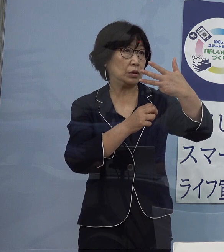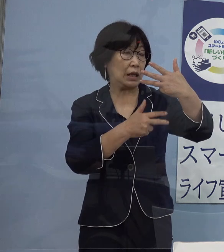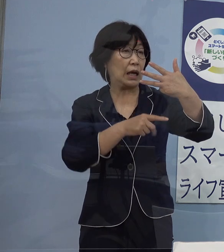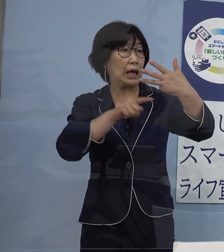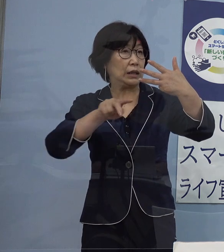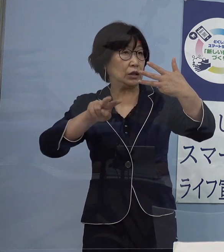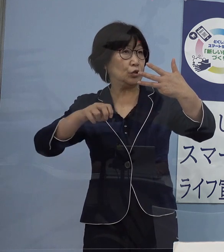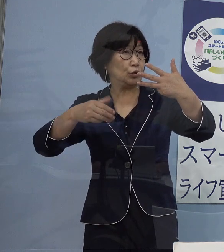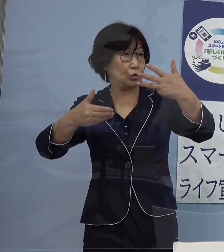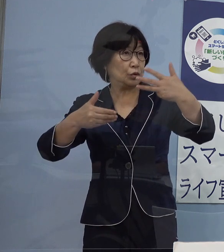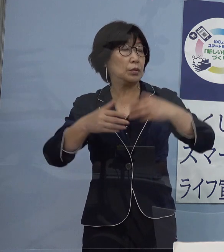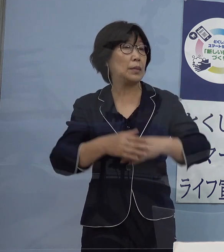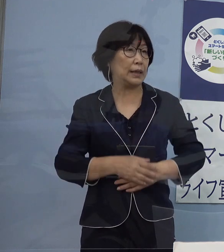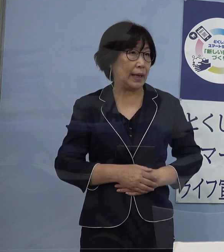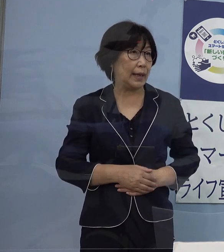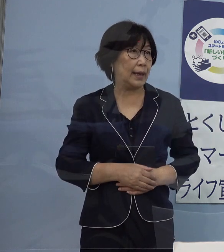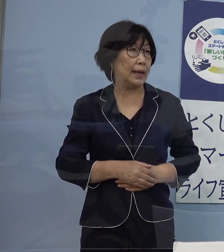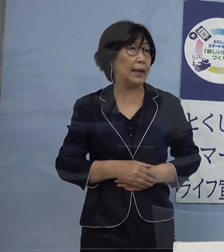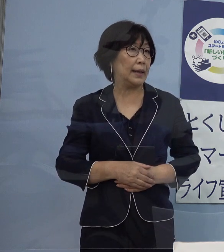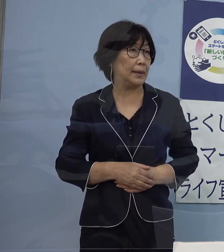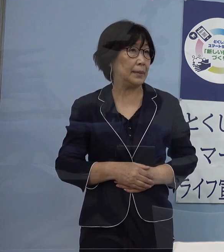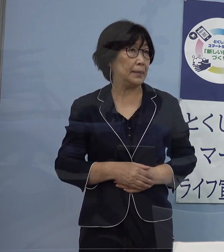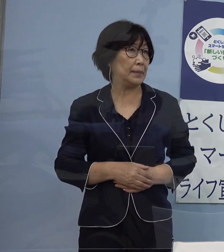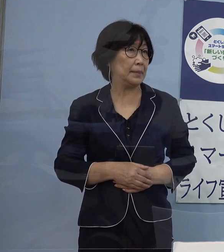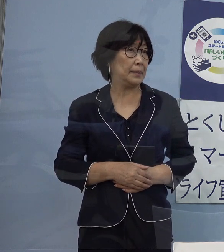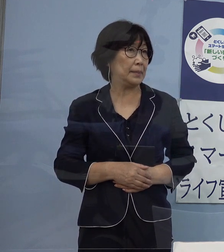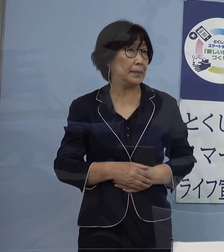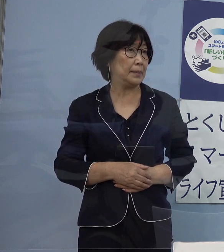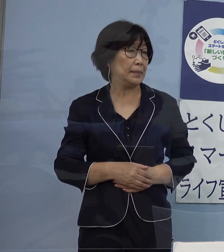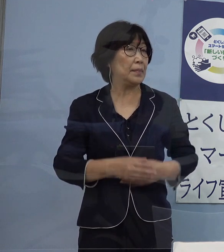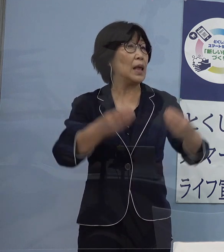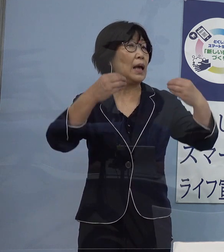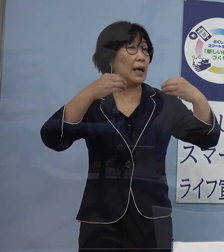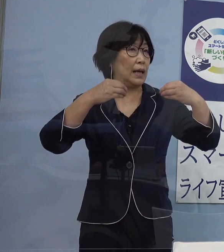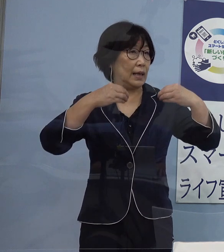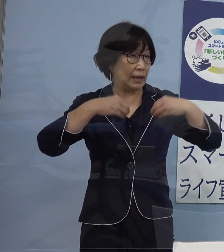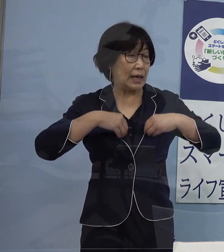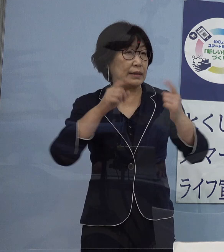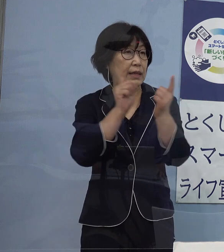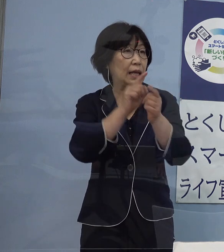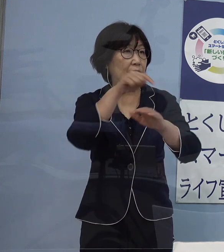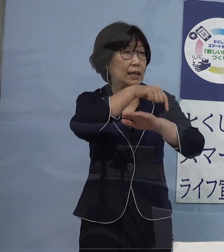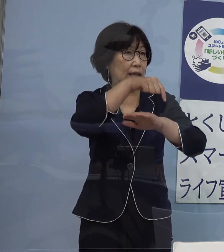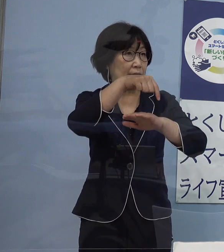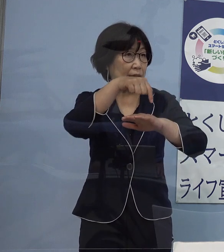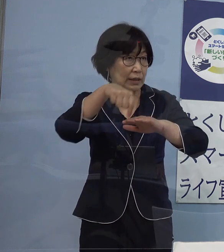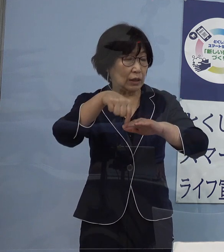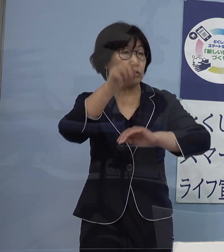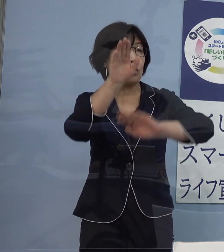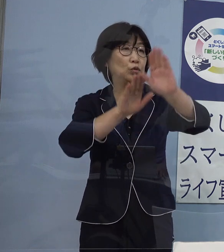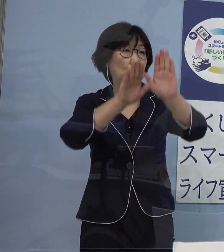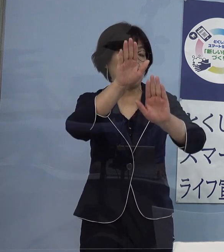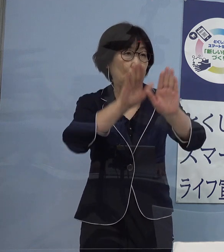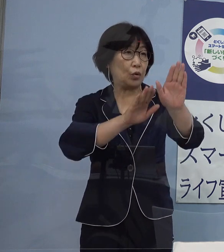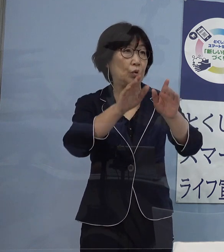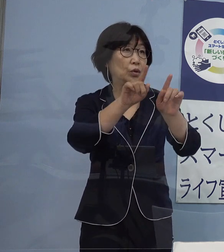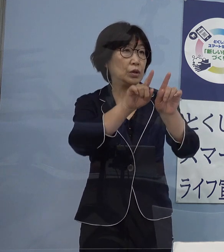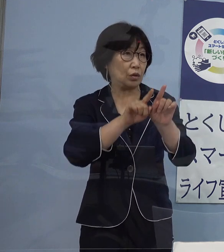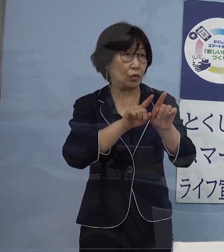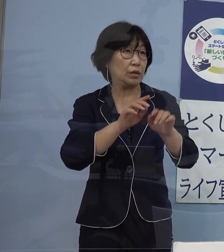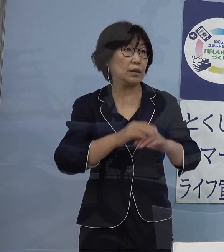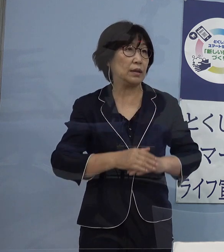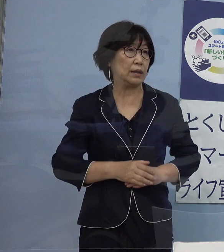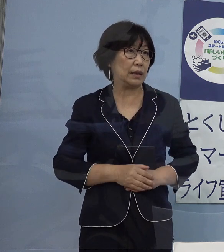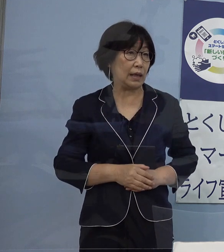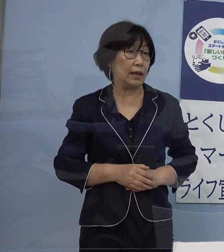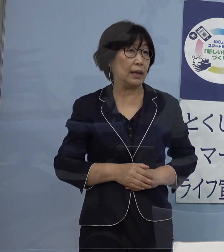保健所が立ち入って調査中で、その感染対策の状況によって、まあ、例えば想像する